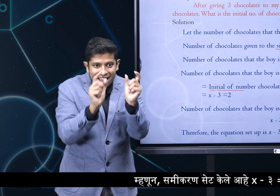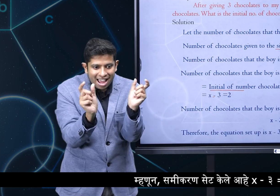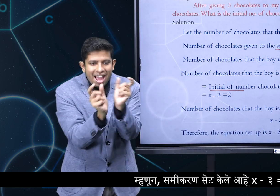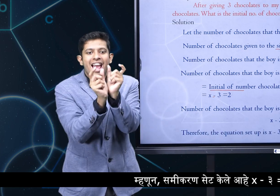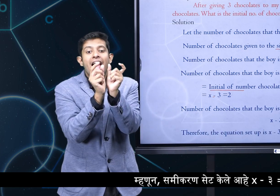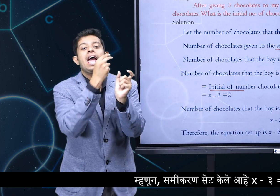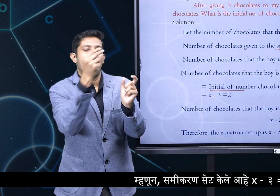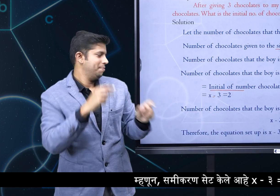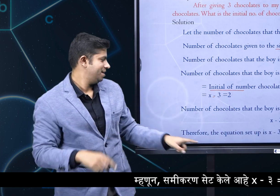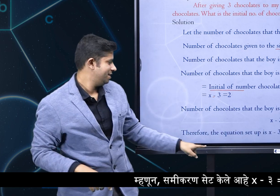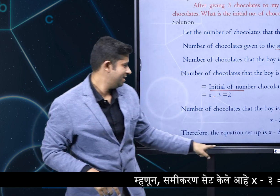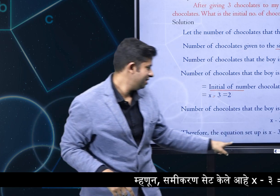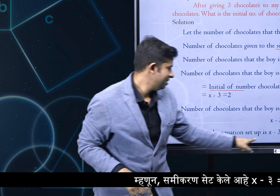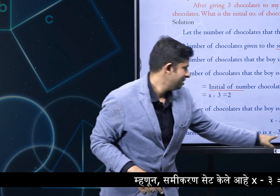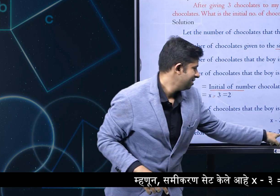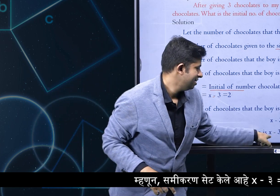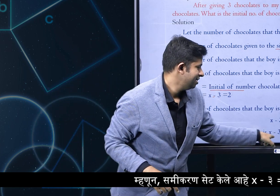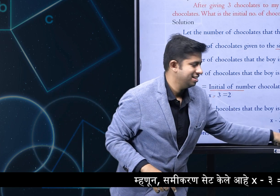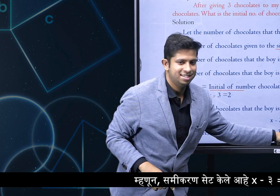केलेले आहे x - 3 = 2.